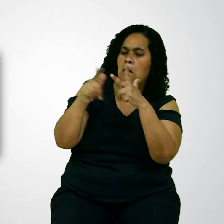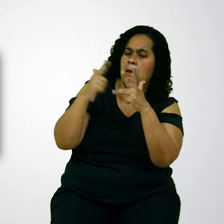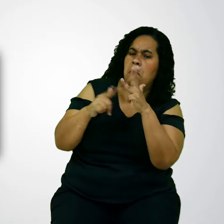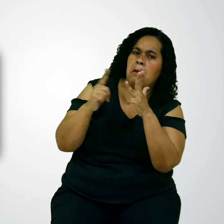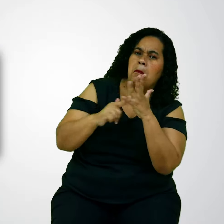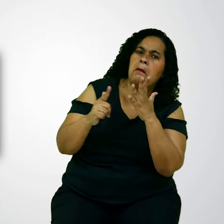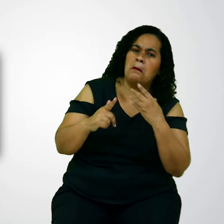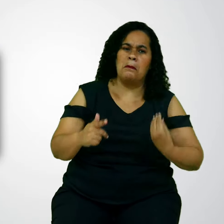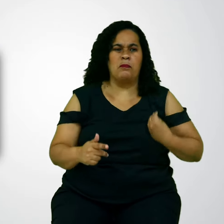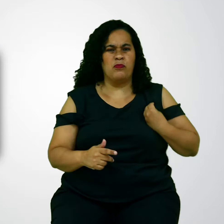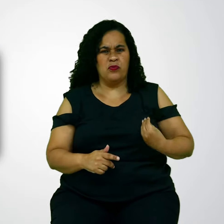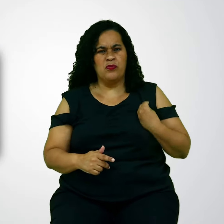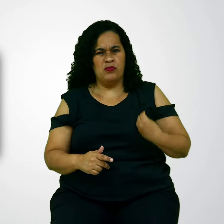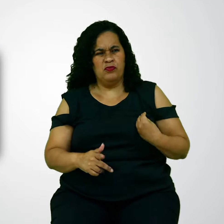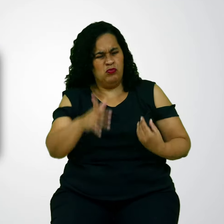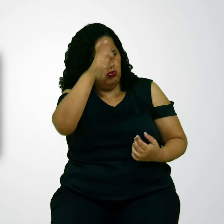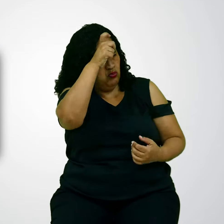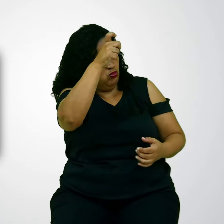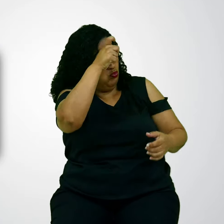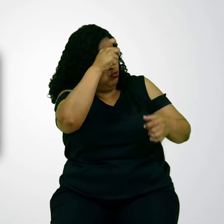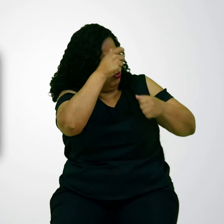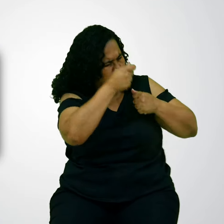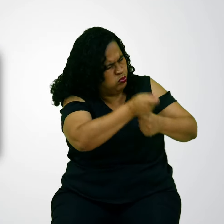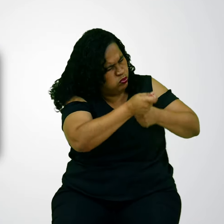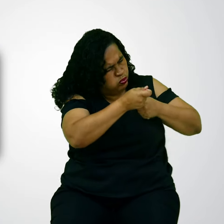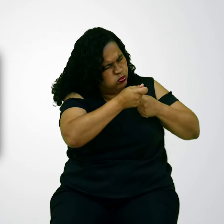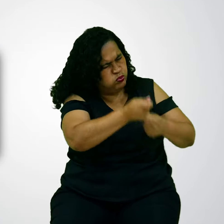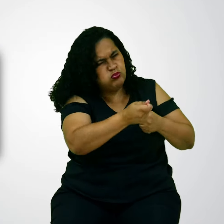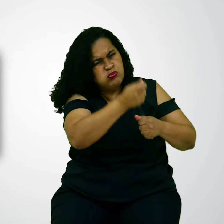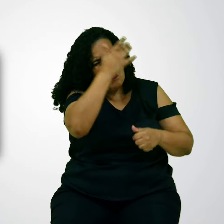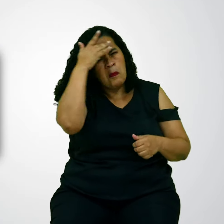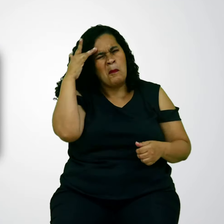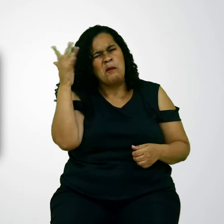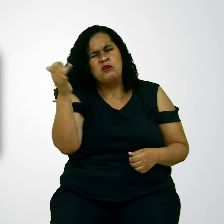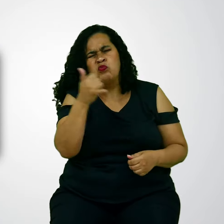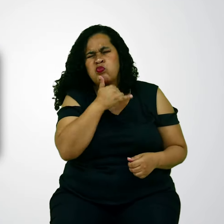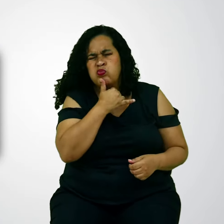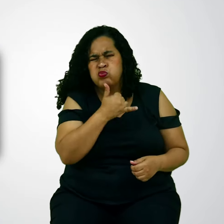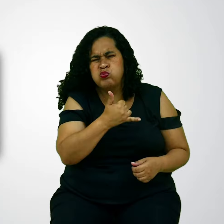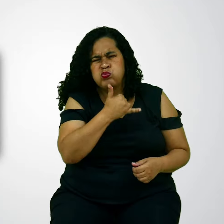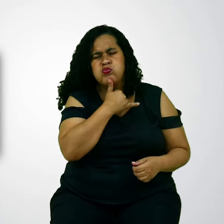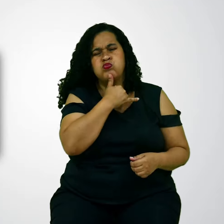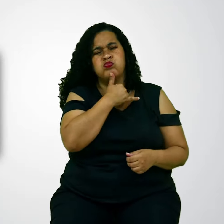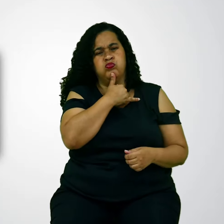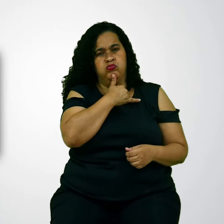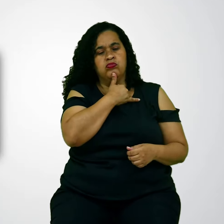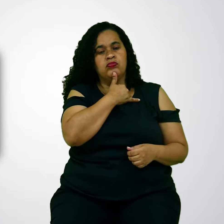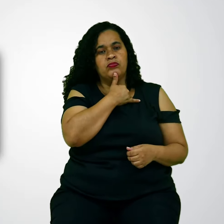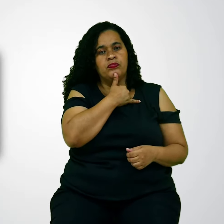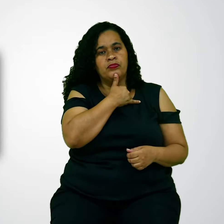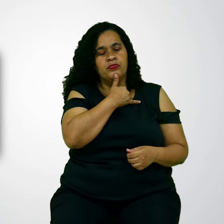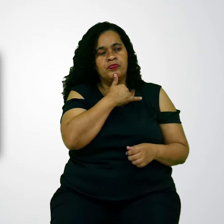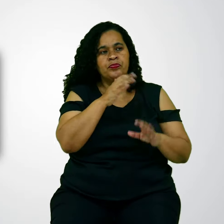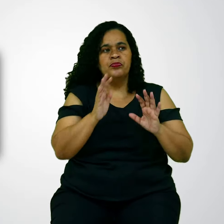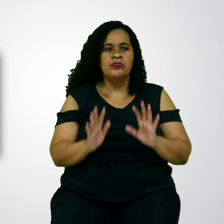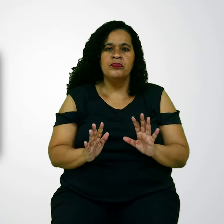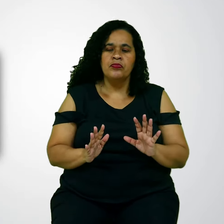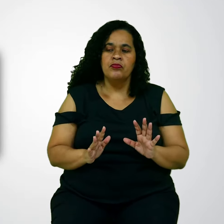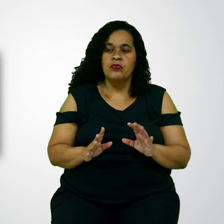pelo inimigo, pessoas infelizes e tudo mais, né? Eu acho que é bem isso.